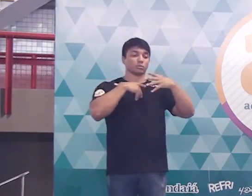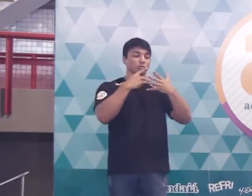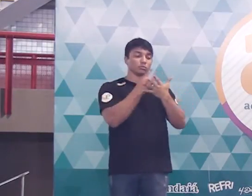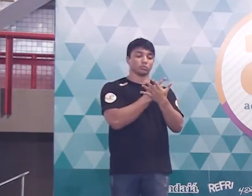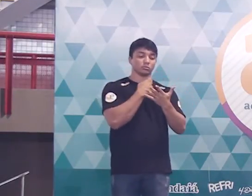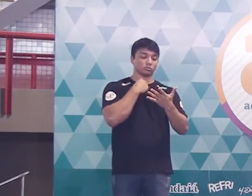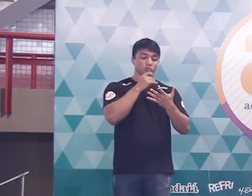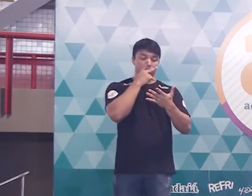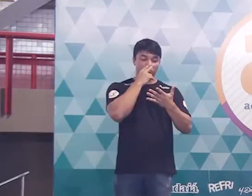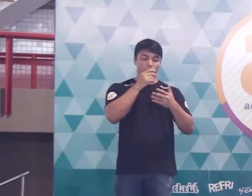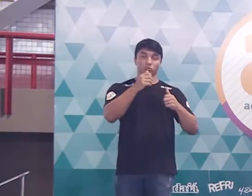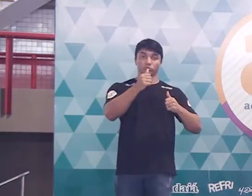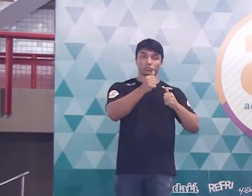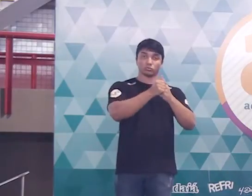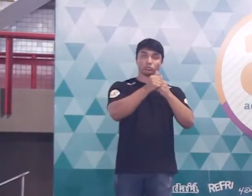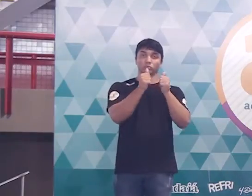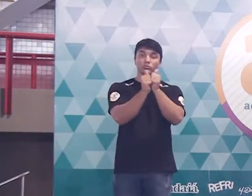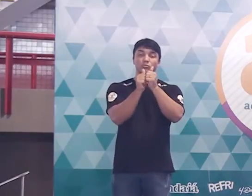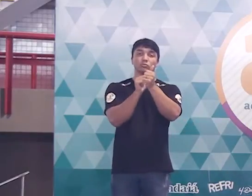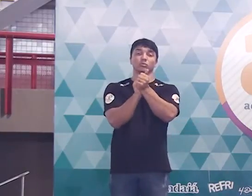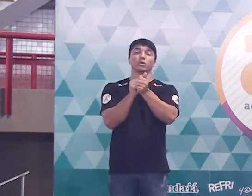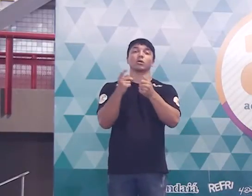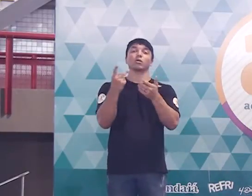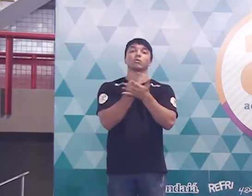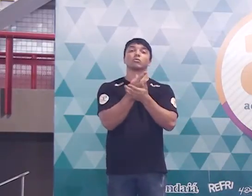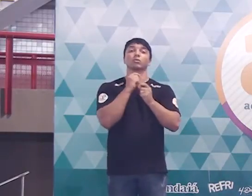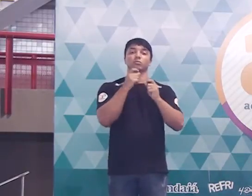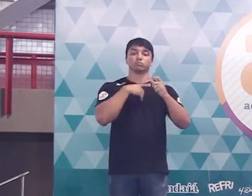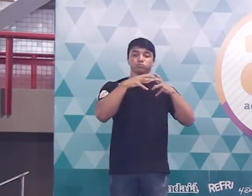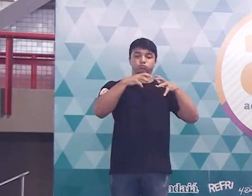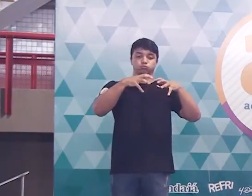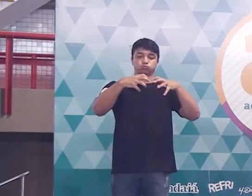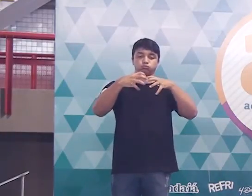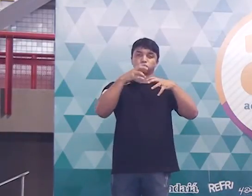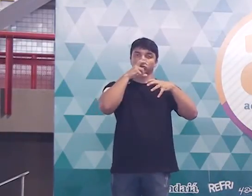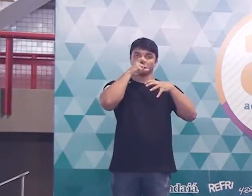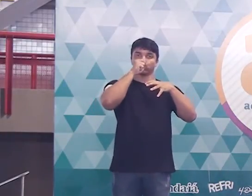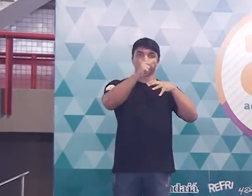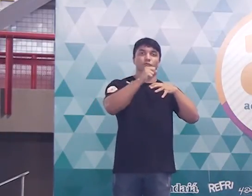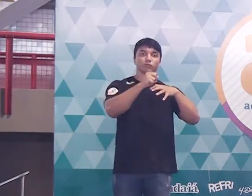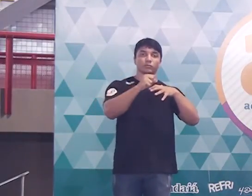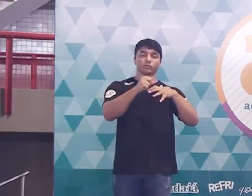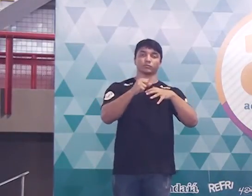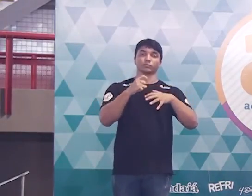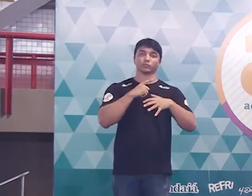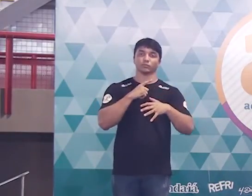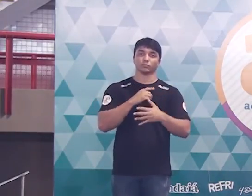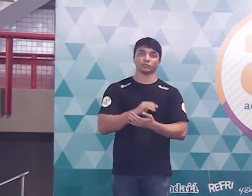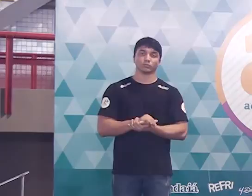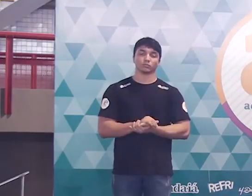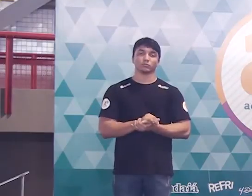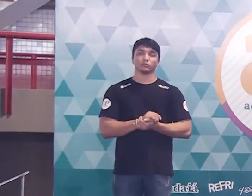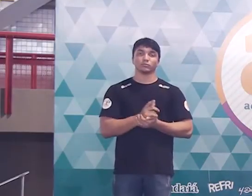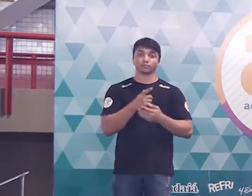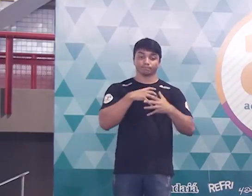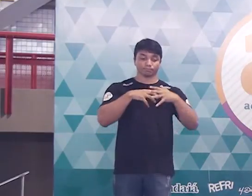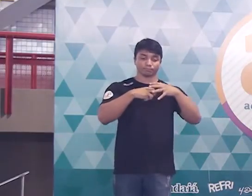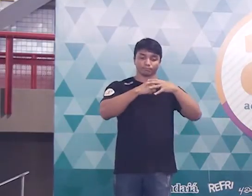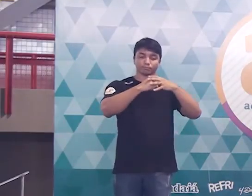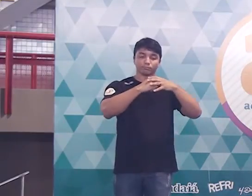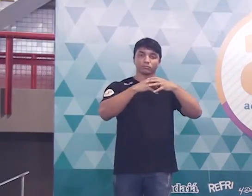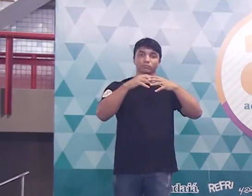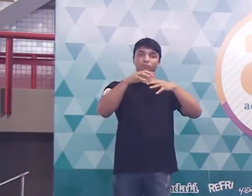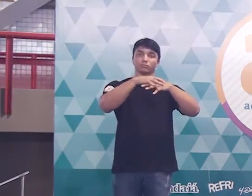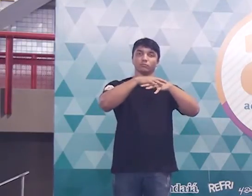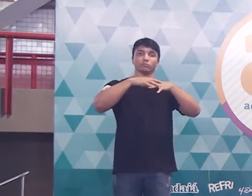Aí na hora que esses gases se concentram mais, o efeito estufa se intensifica. E no que o efeito estufa